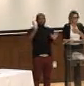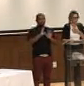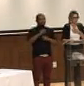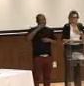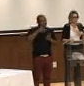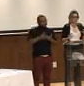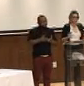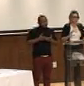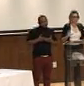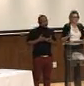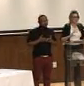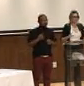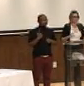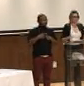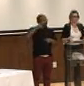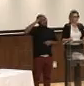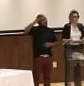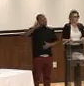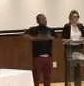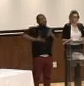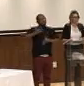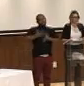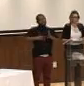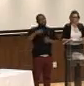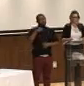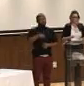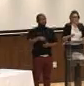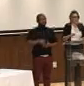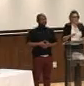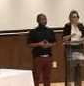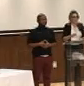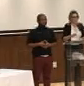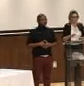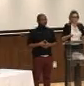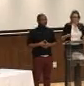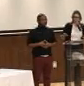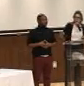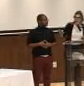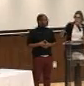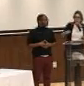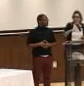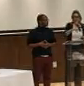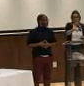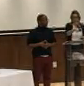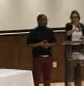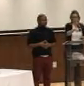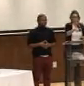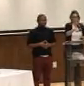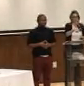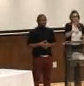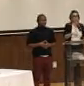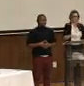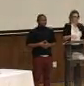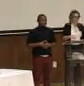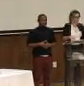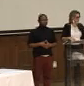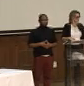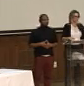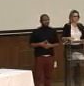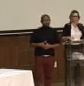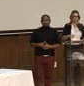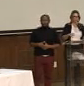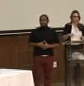momento, tá? Para não atrapalhar o andamento do debate. Só um momentinho. Aí,